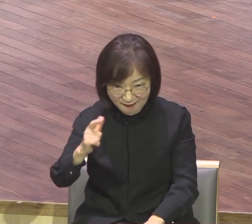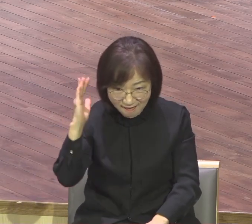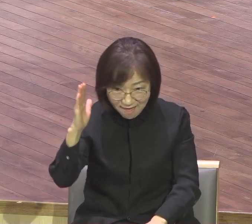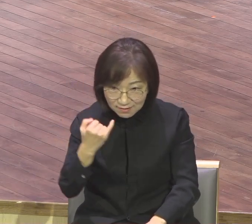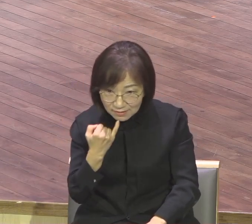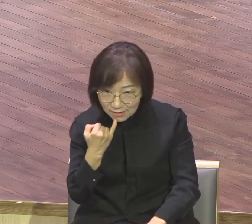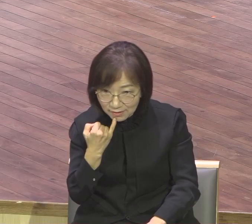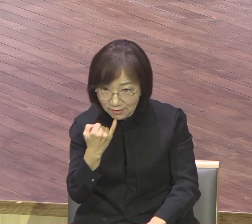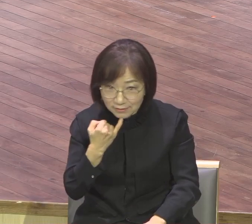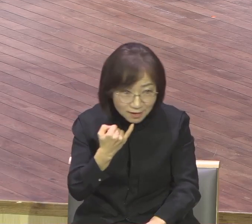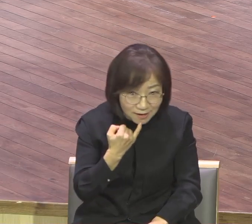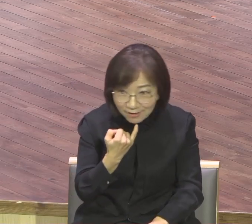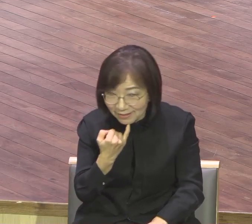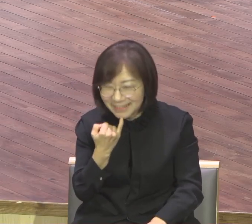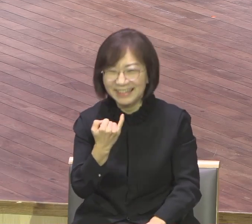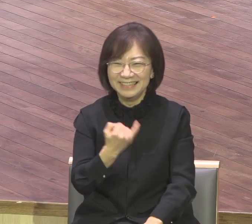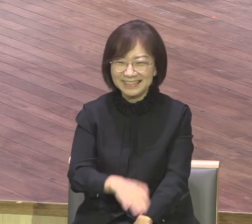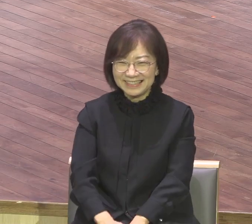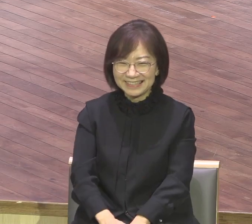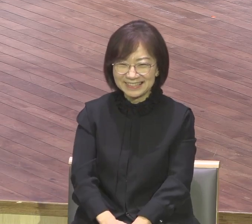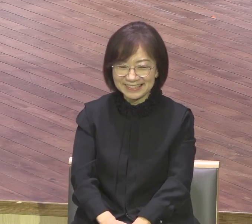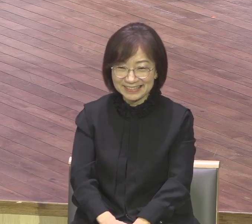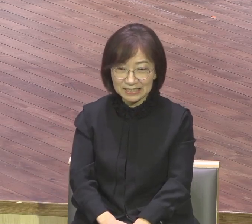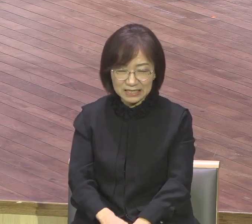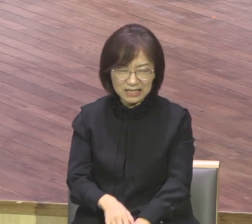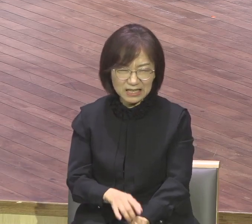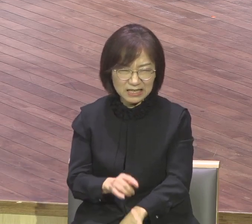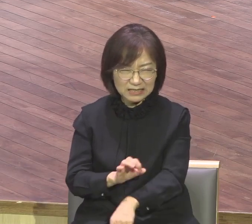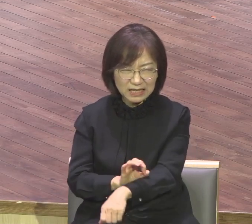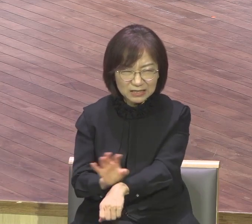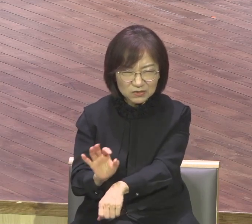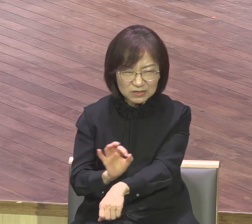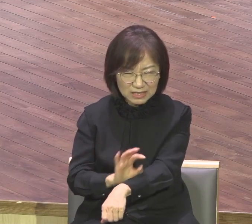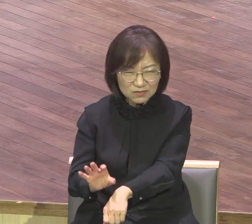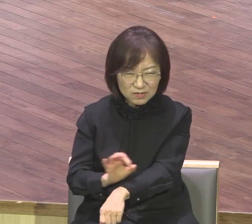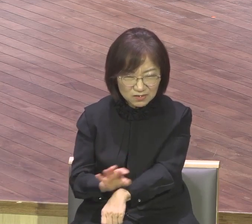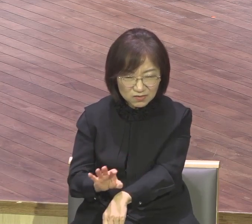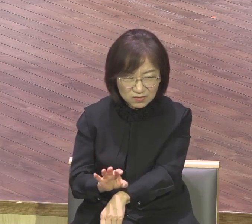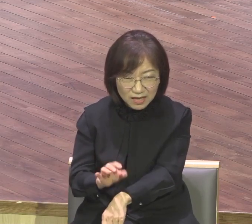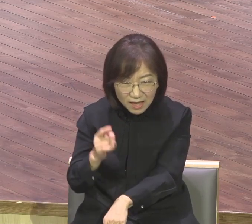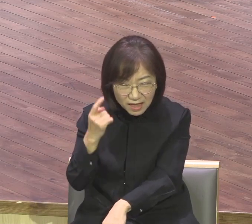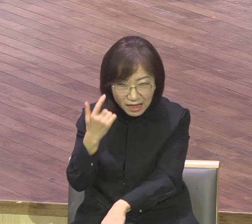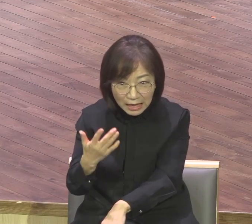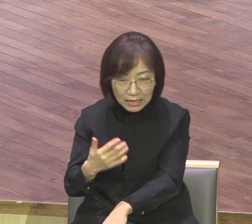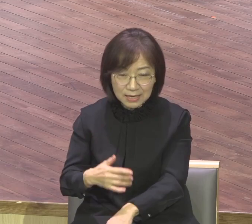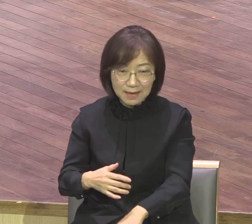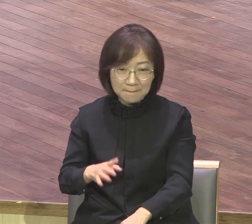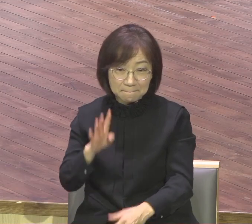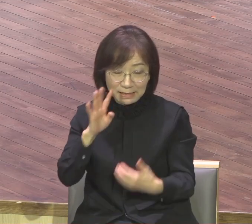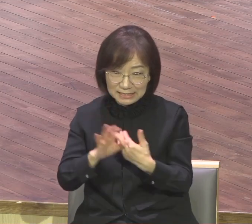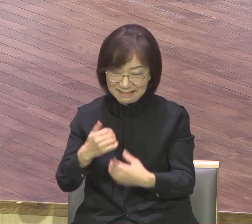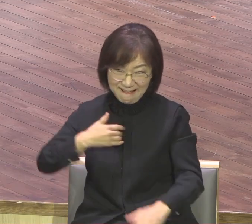¿Puedo hacerle fuerte a los pastores? ¿O lo hago así nomás?